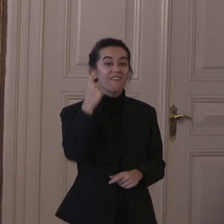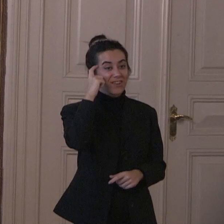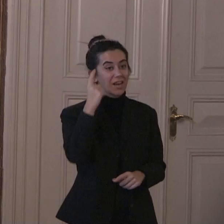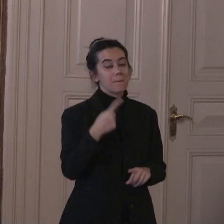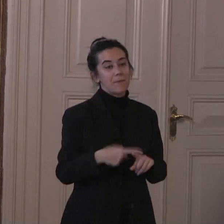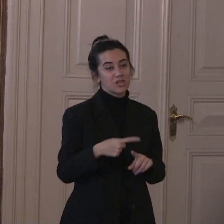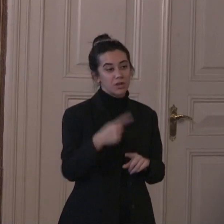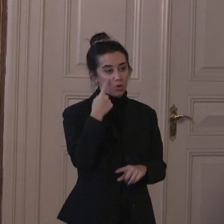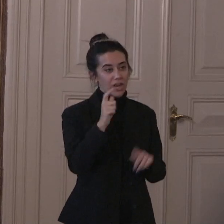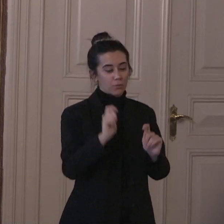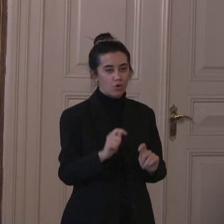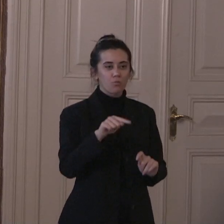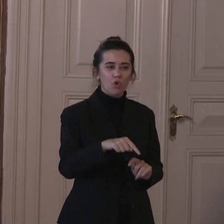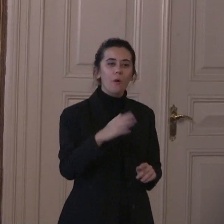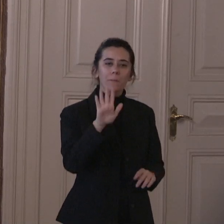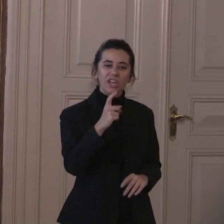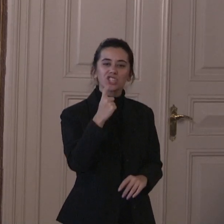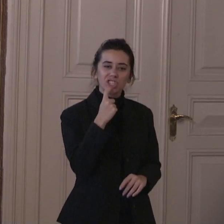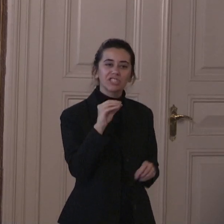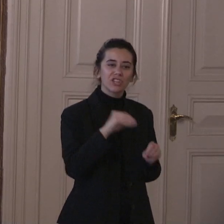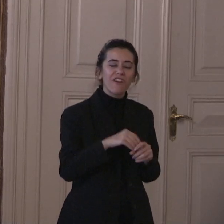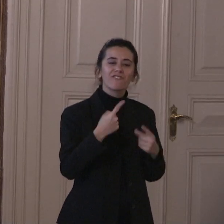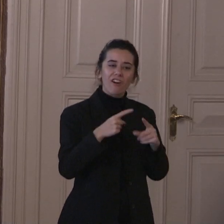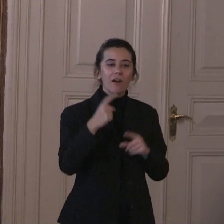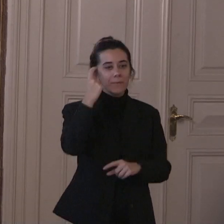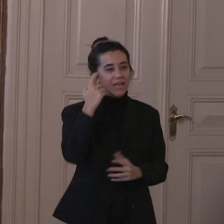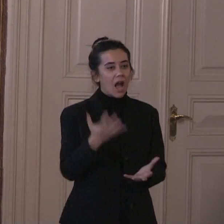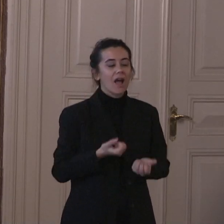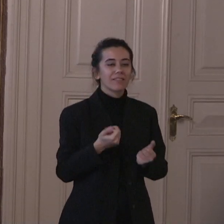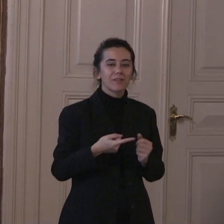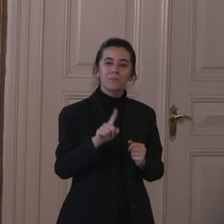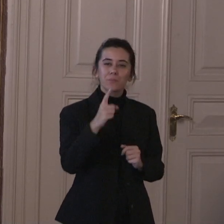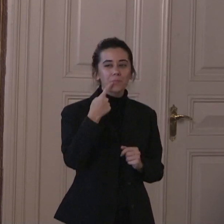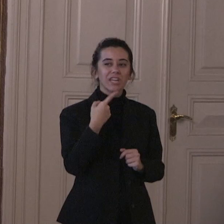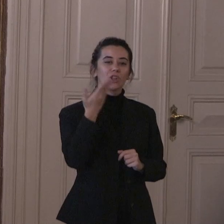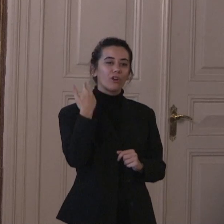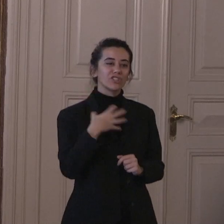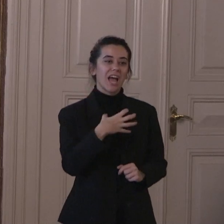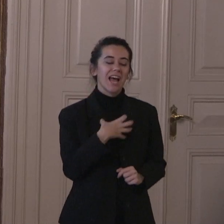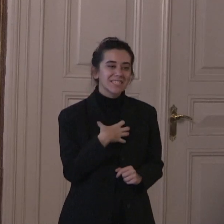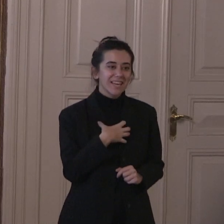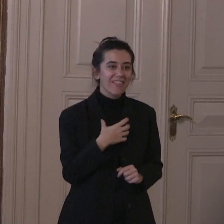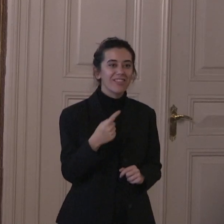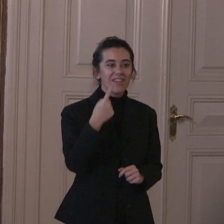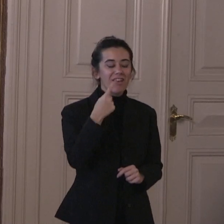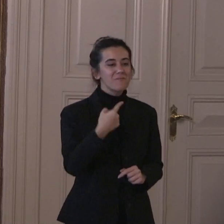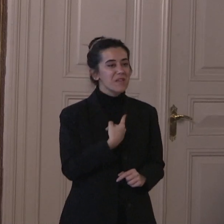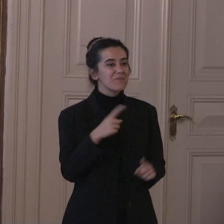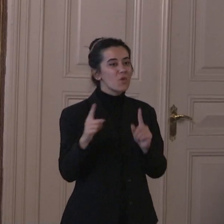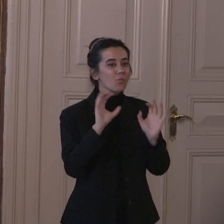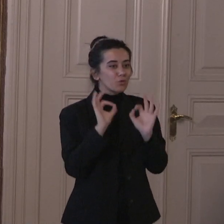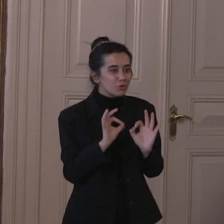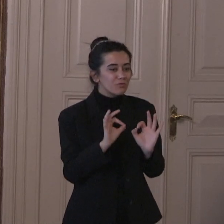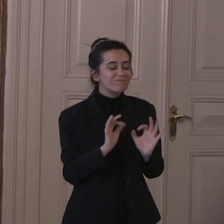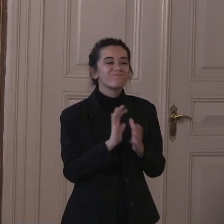anılar biriktirdim bu 5 yılda. Hatta geçen Haziran ayında doğum günü kutlamışlardı. O benim herhalde hayatım boyunca unutamayacağım sayılı anımda